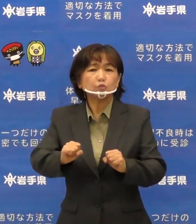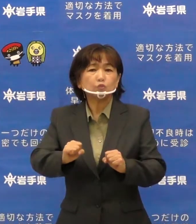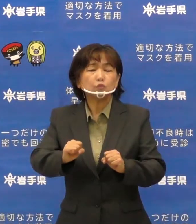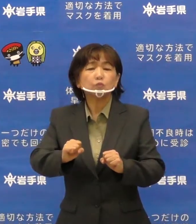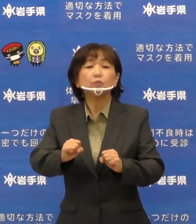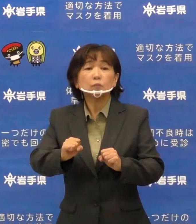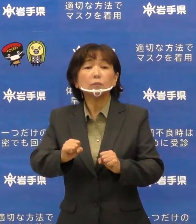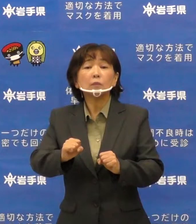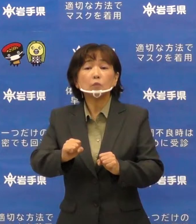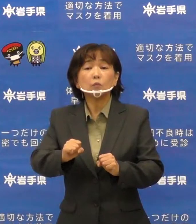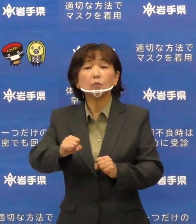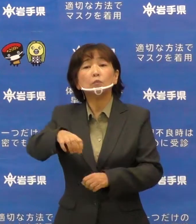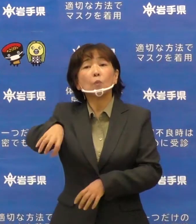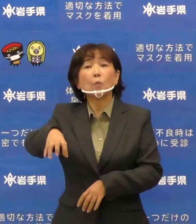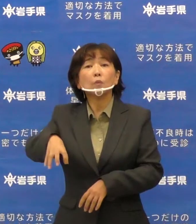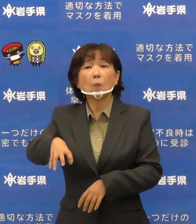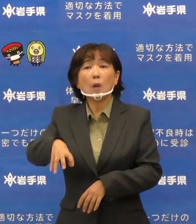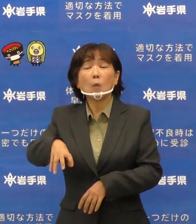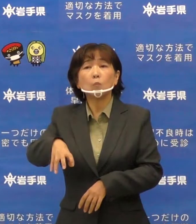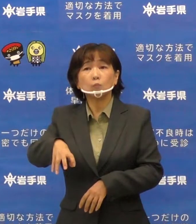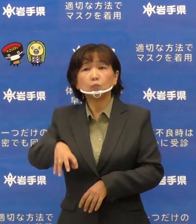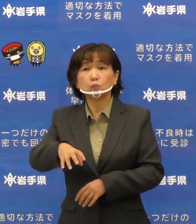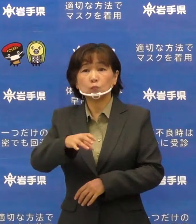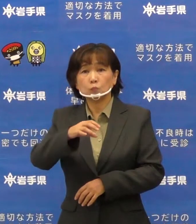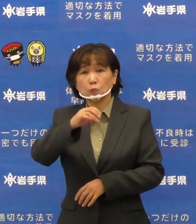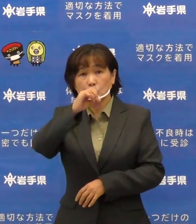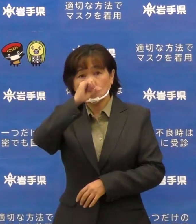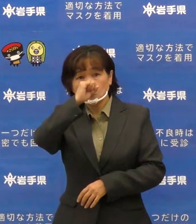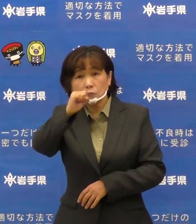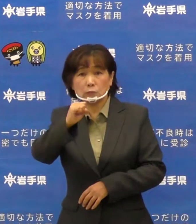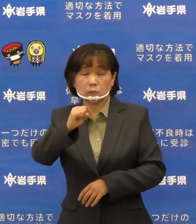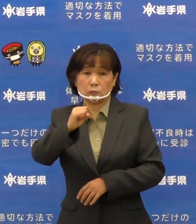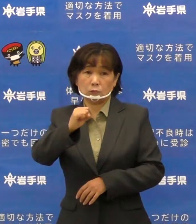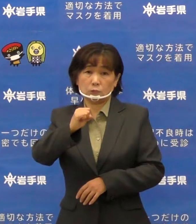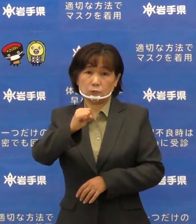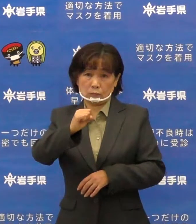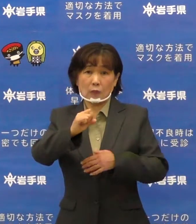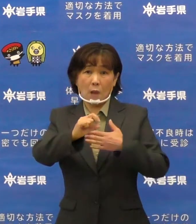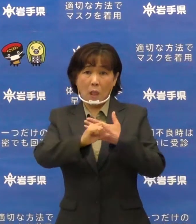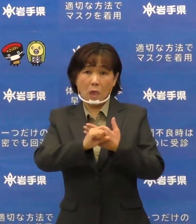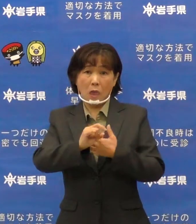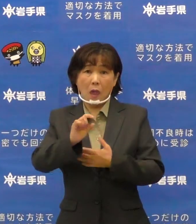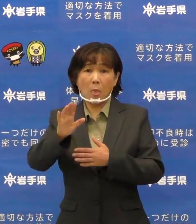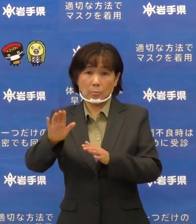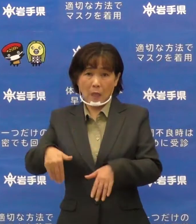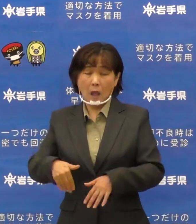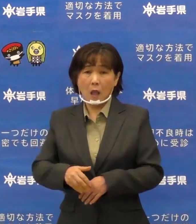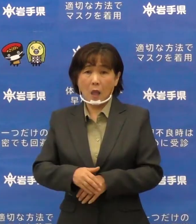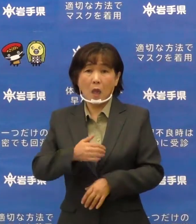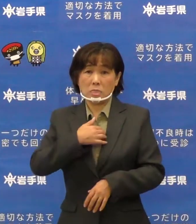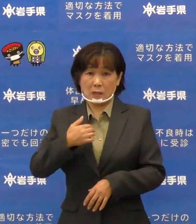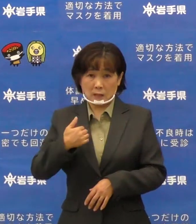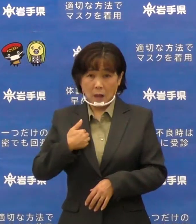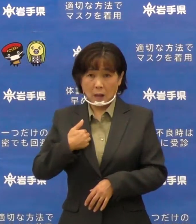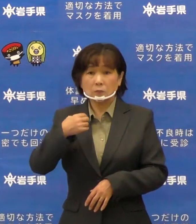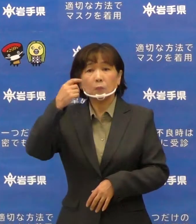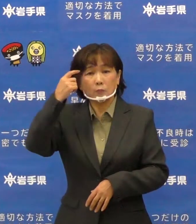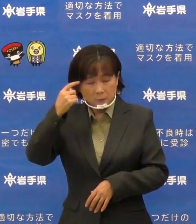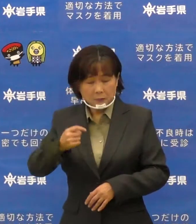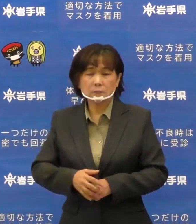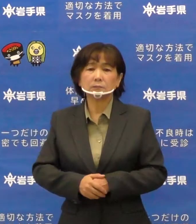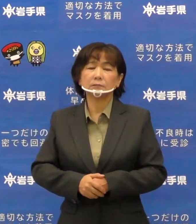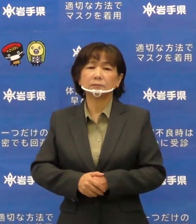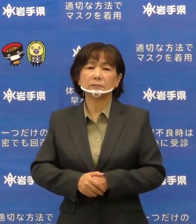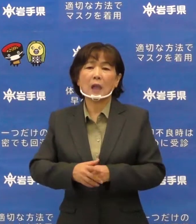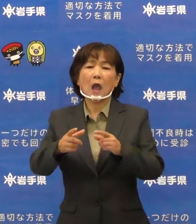があったと思います。やはり国会を中心にしながら、もう広く国民の力をこう